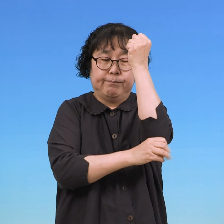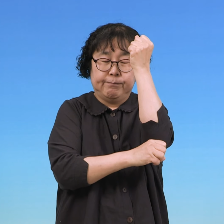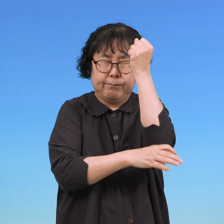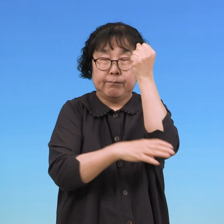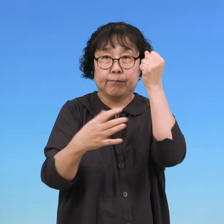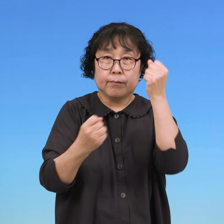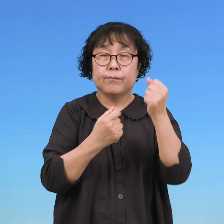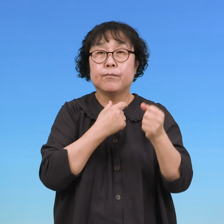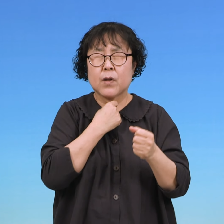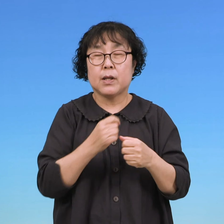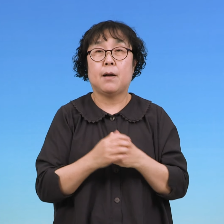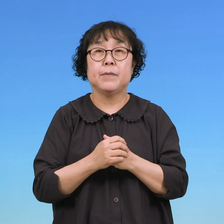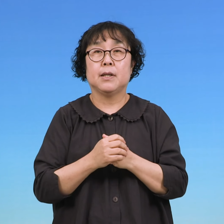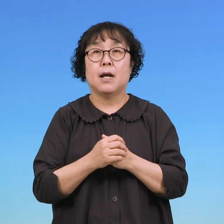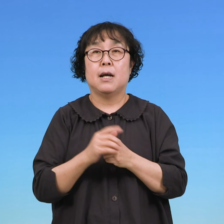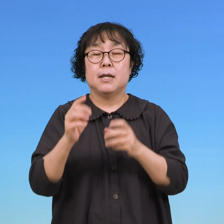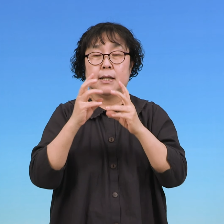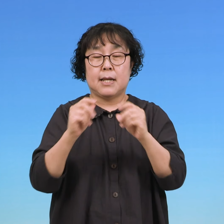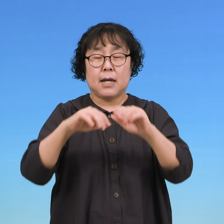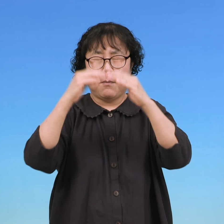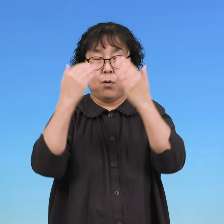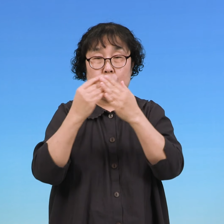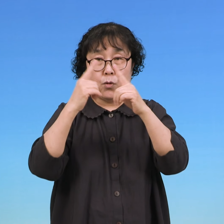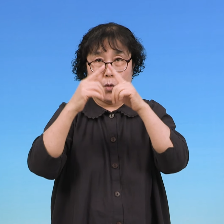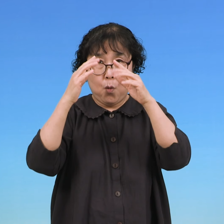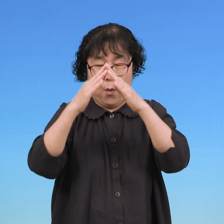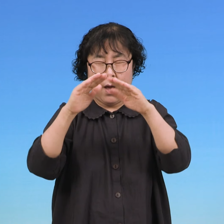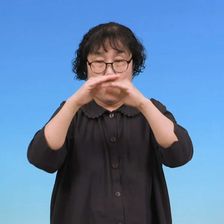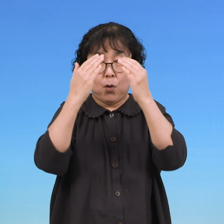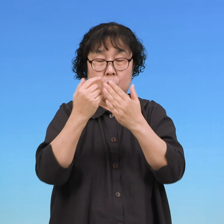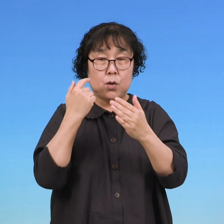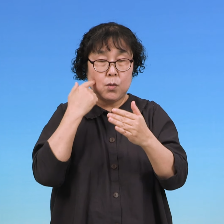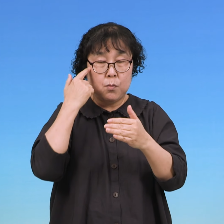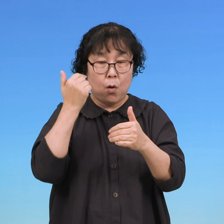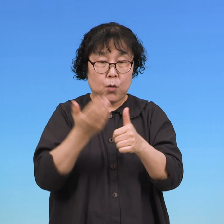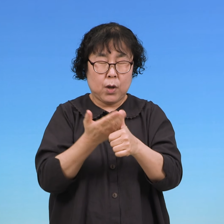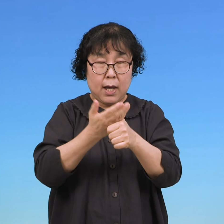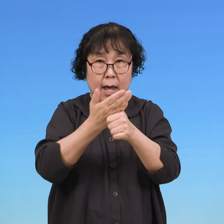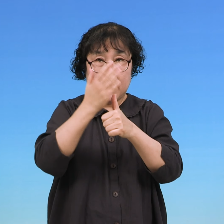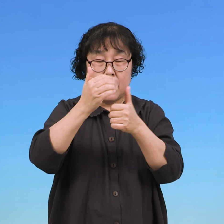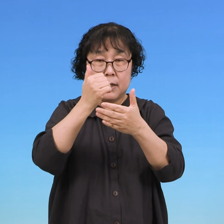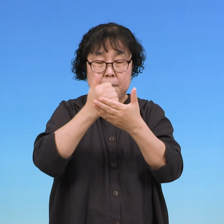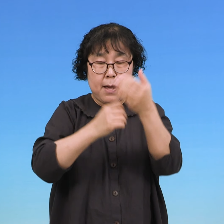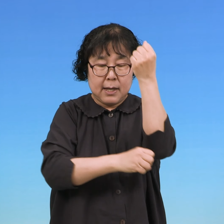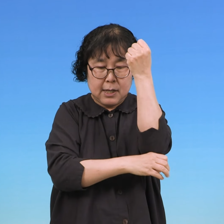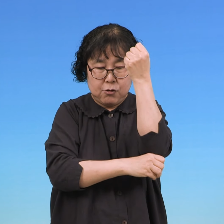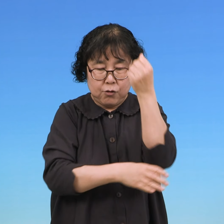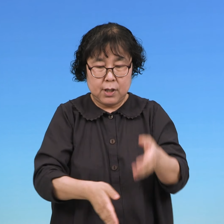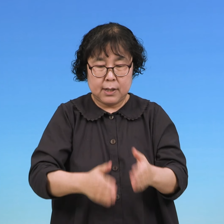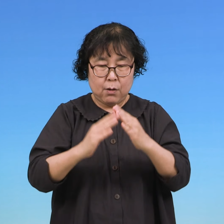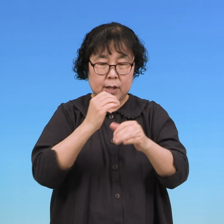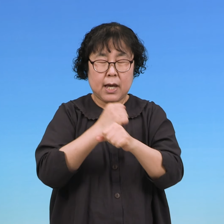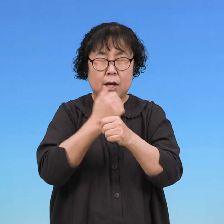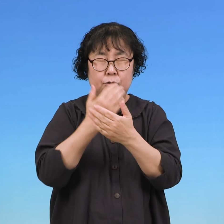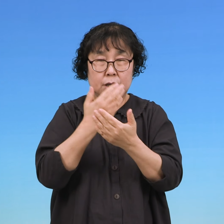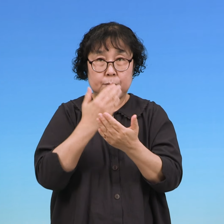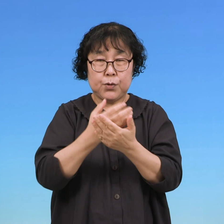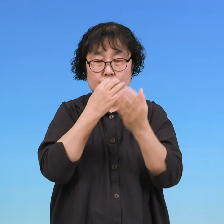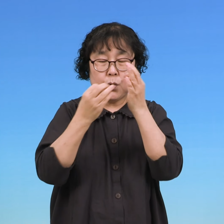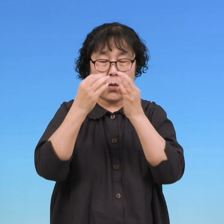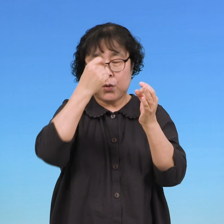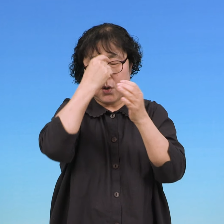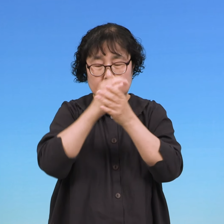우리 교회와 이 땅의 모든 교회에, 모든 목회에 하나님의 기준이 세워지기 원합니다. 우리 한 목소리로 합심해서